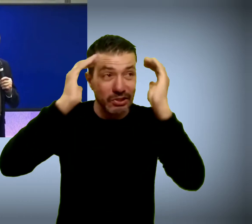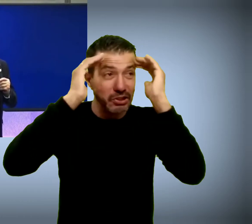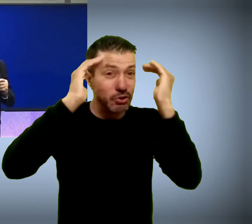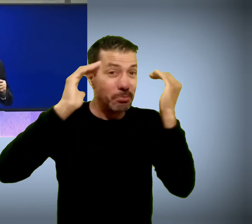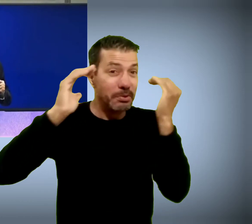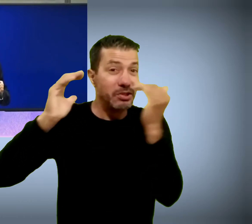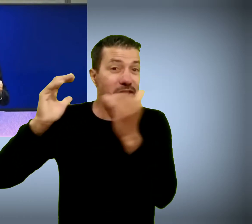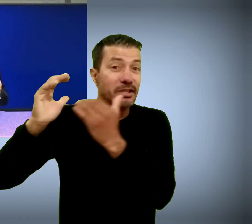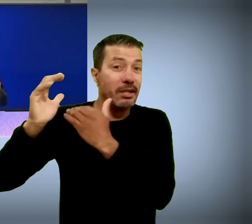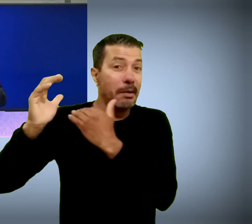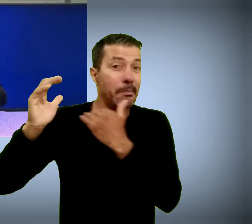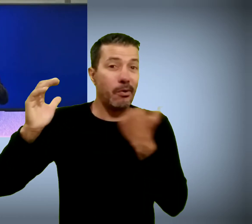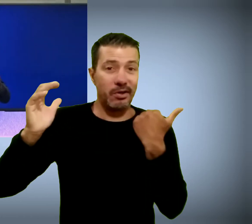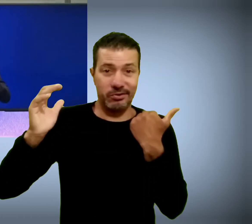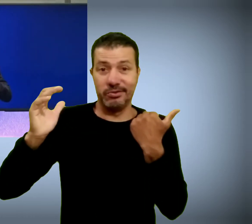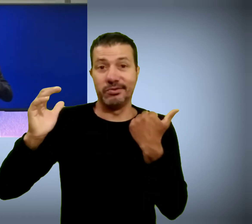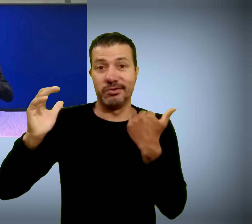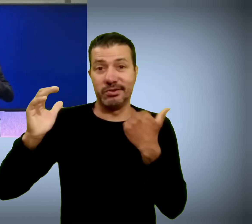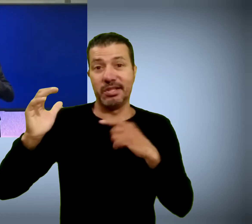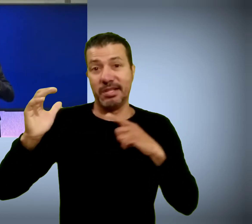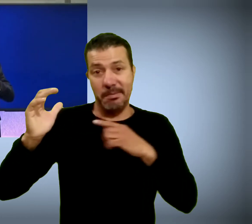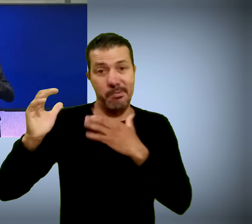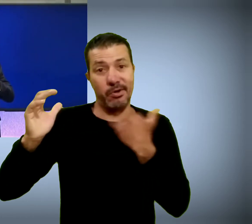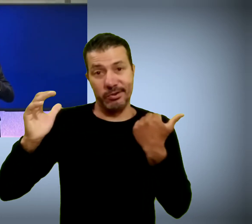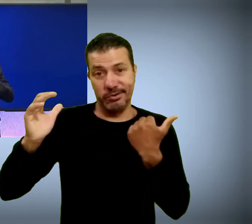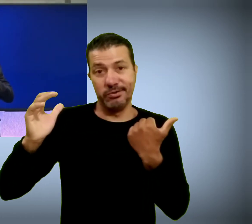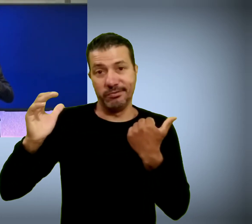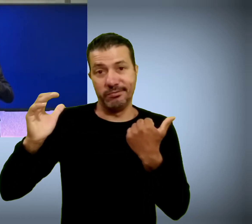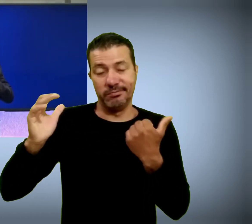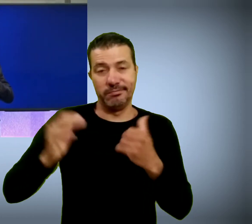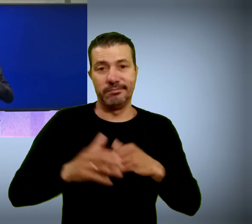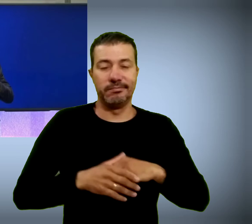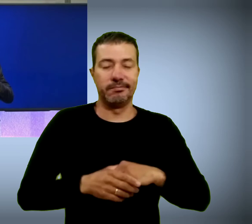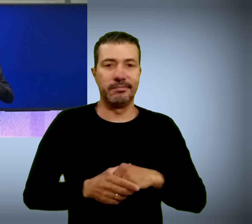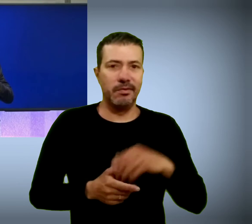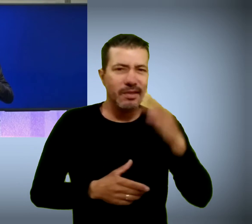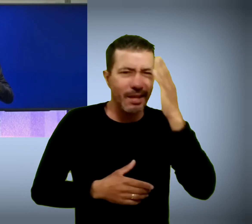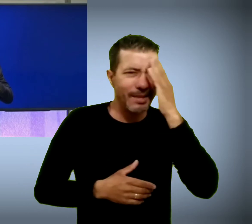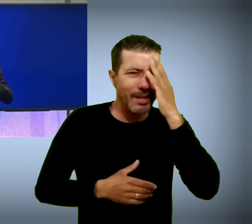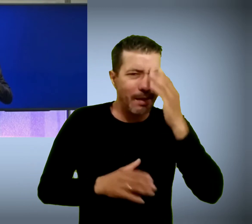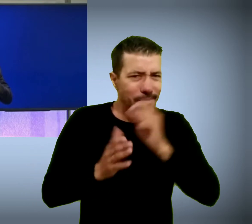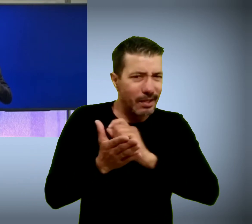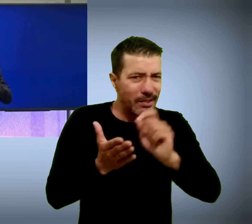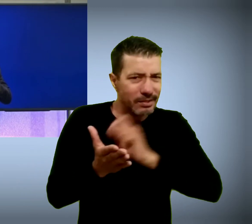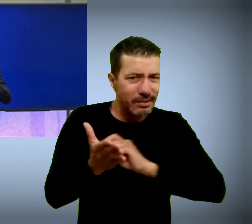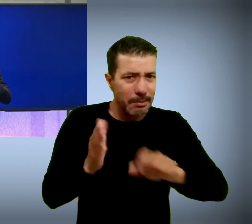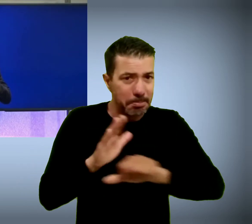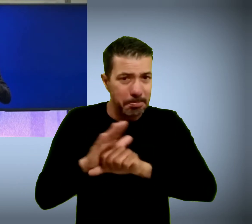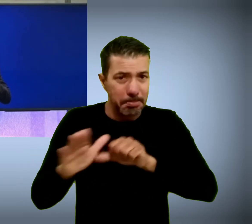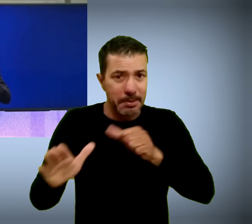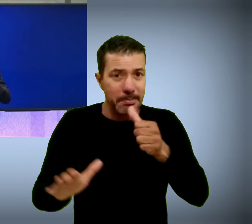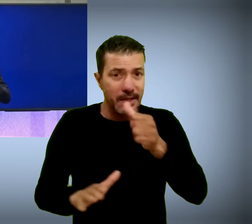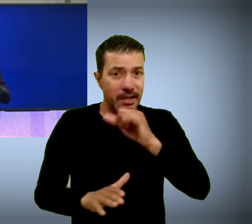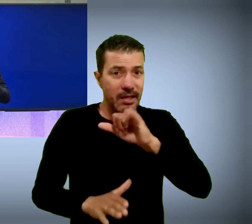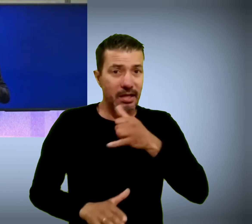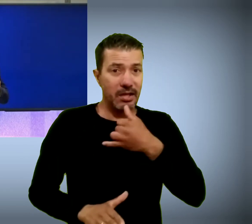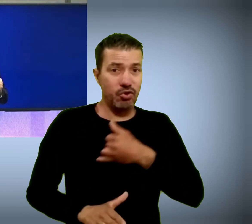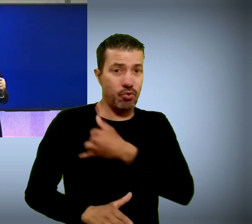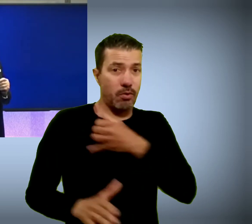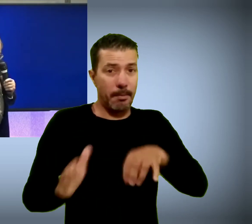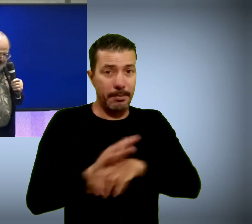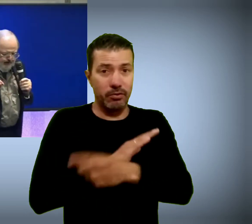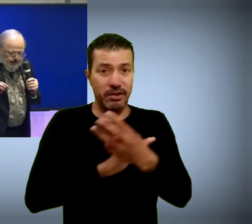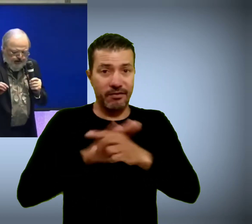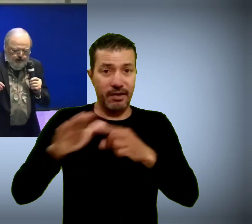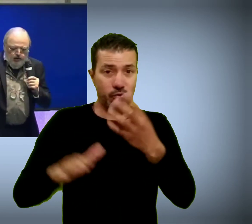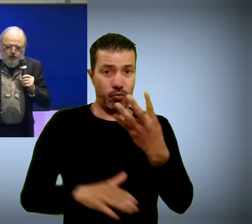à morte. Tá? Você sabe o que está escrito lá em 1 João capítulo 3, verso 4?